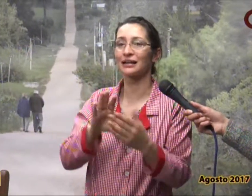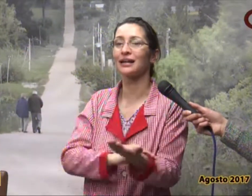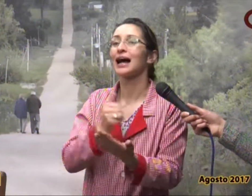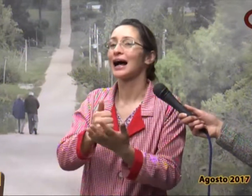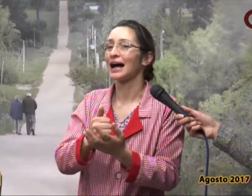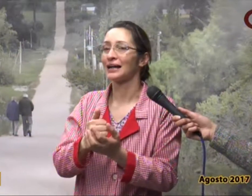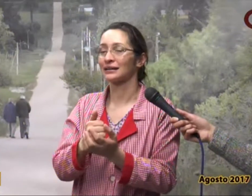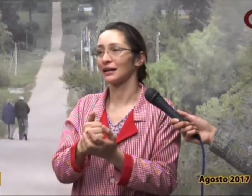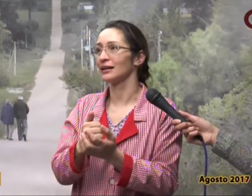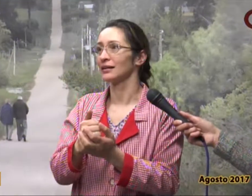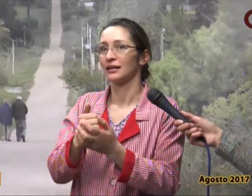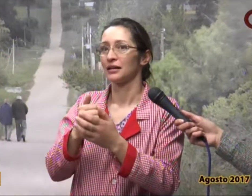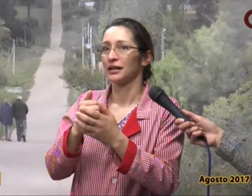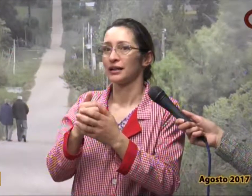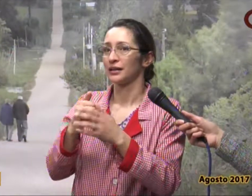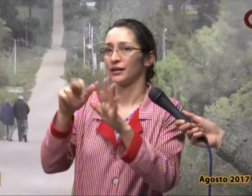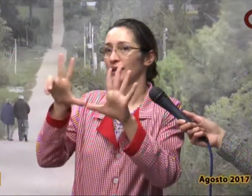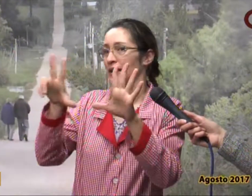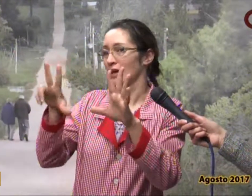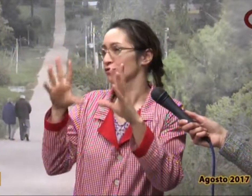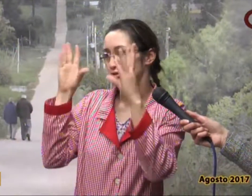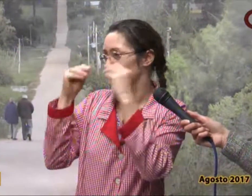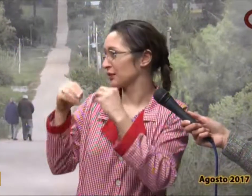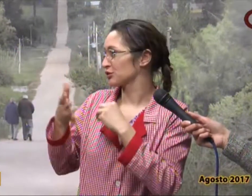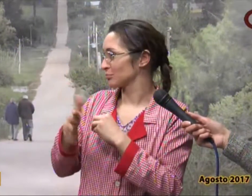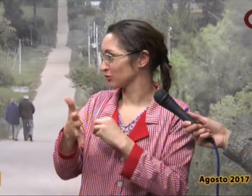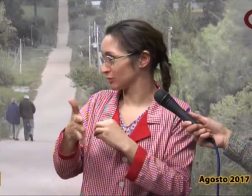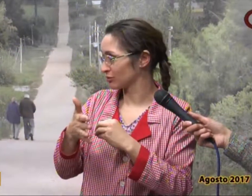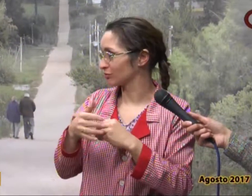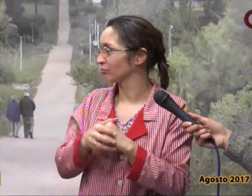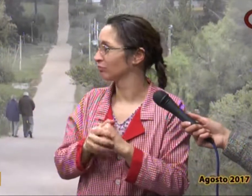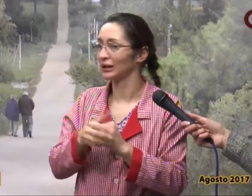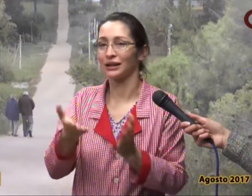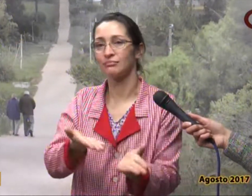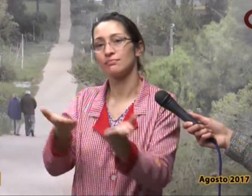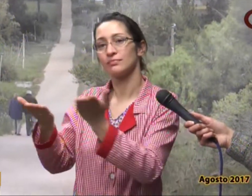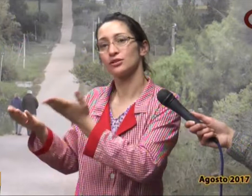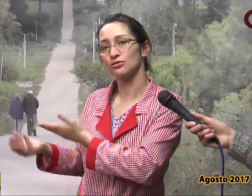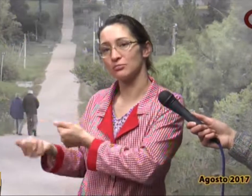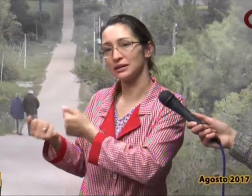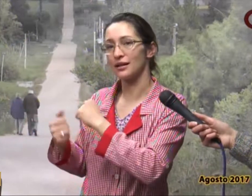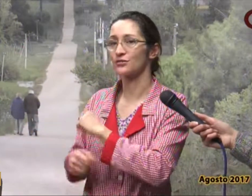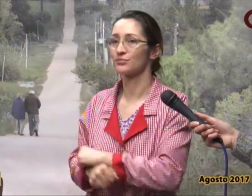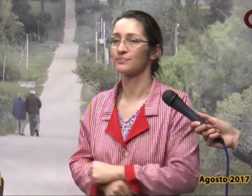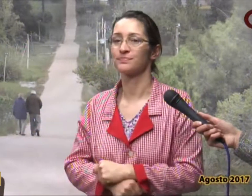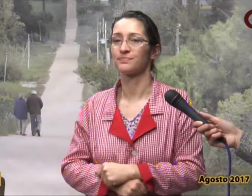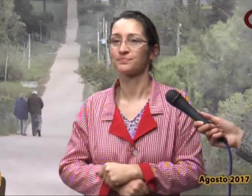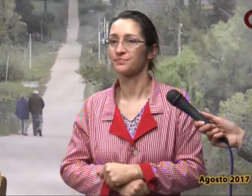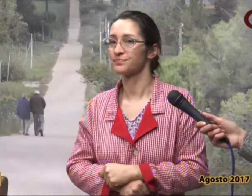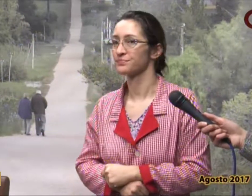Hasta las 8 de la noche Bien Gratis De 5 a 7 y